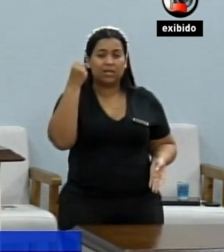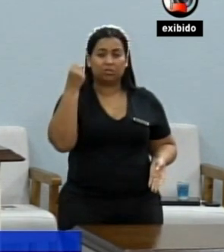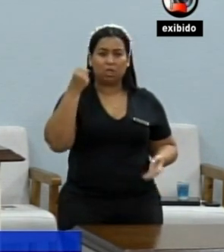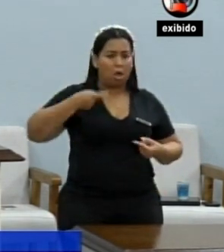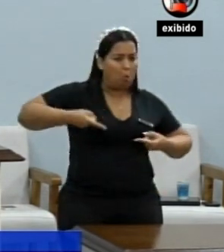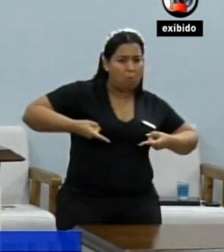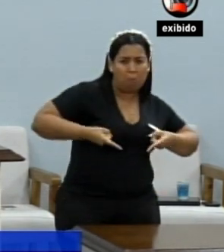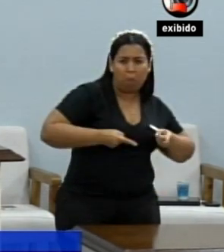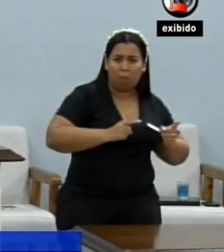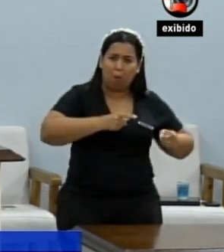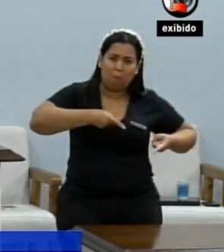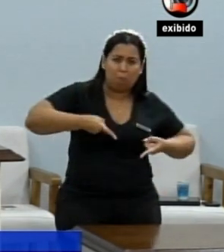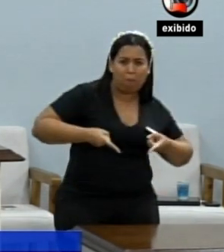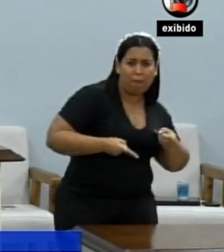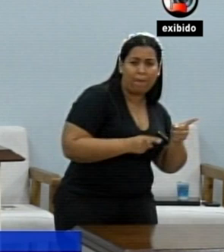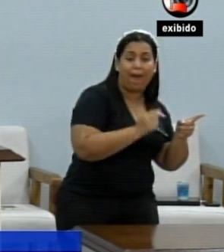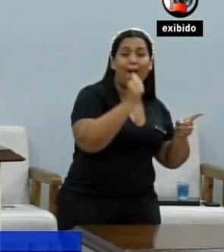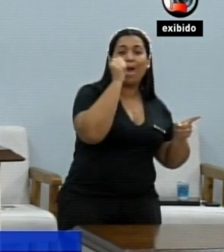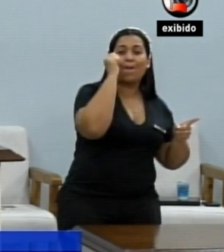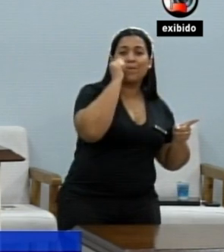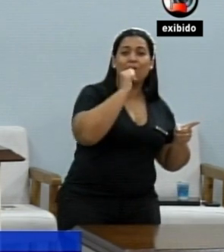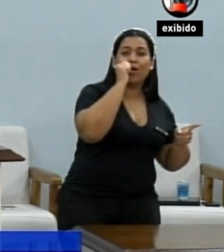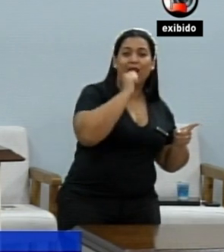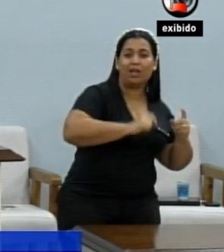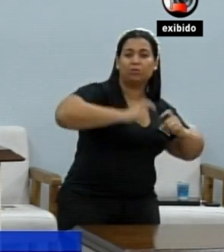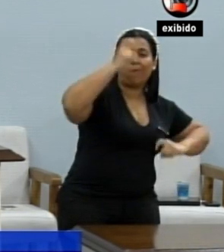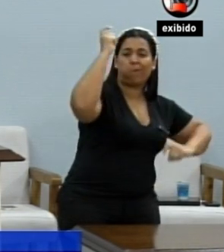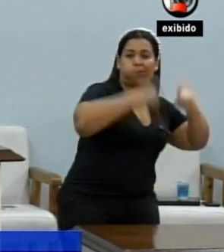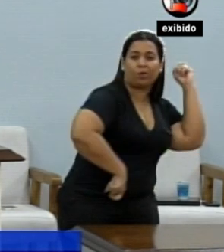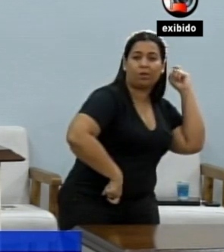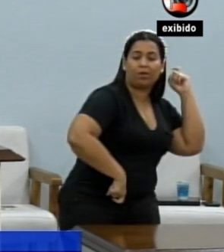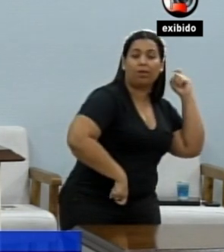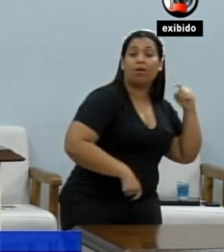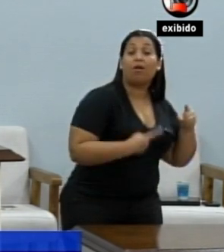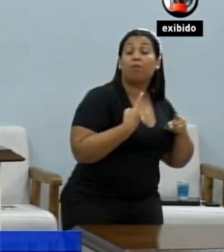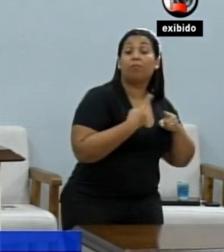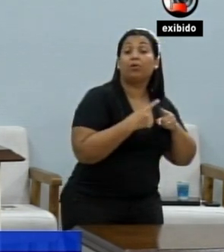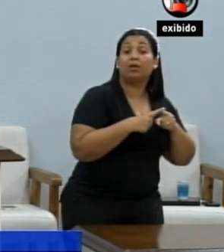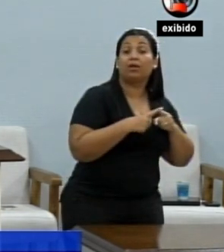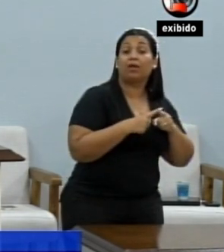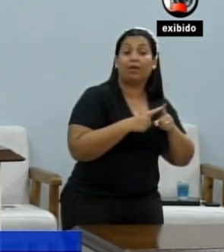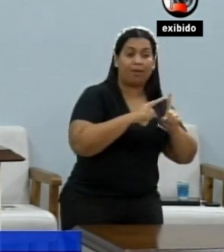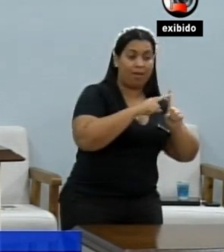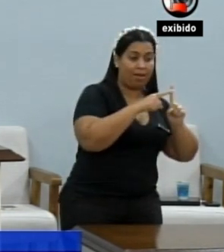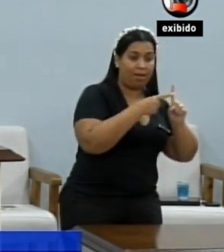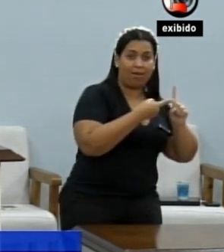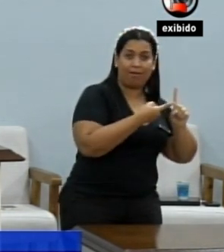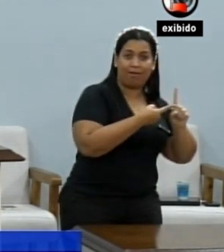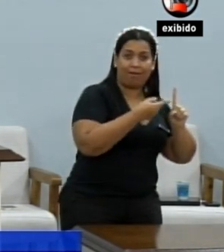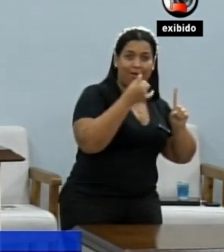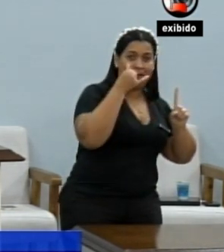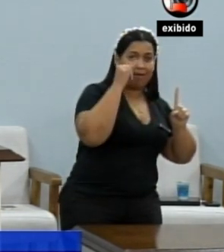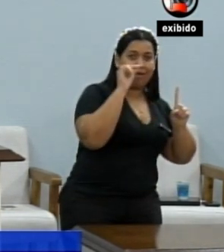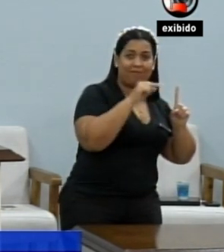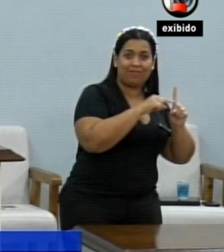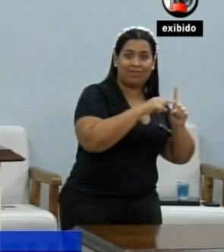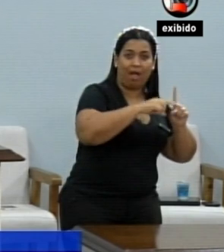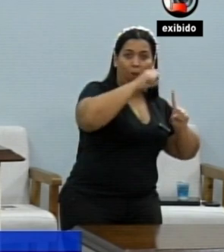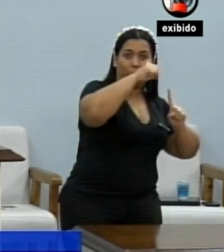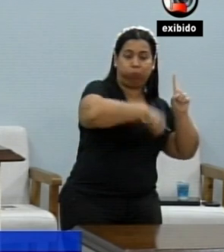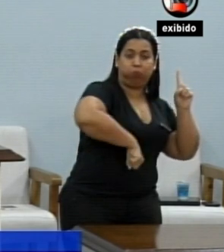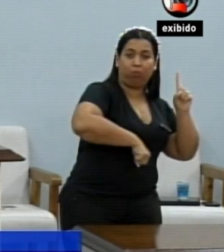perseguiu meninas estupradas para impedir o aborto, que é legalizado nesses